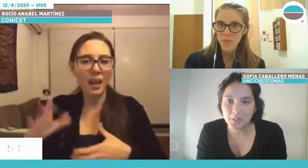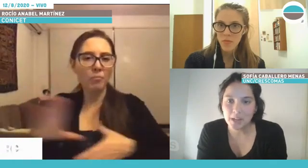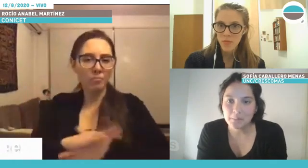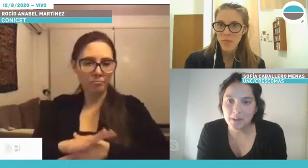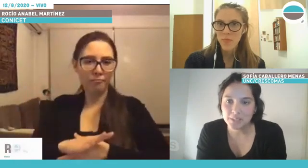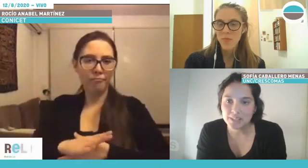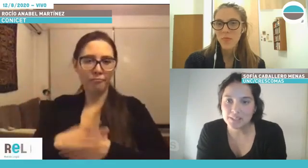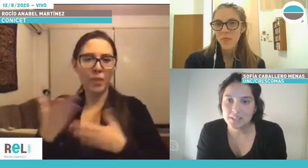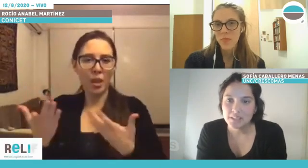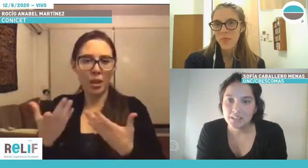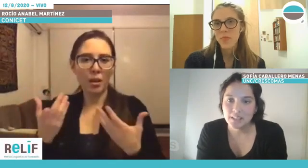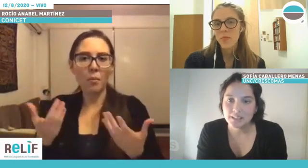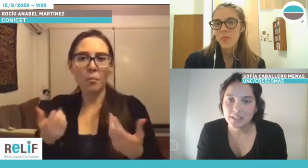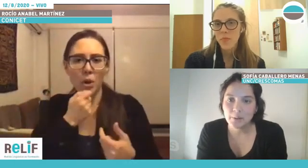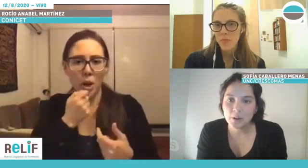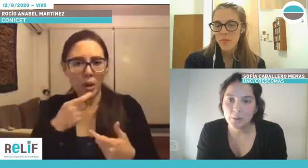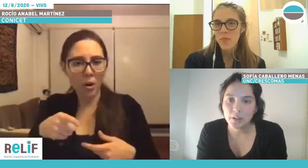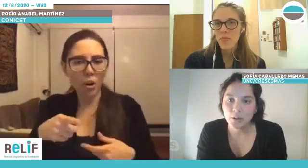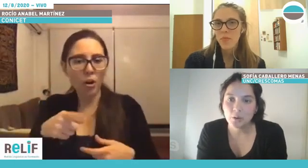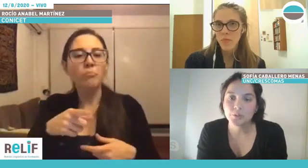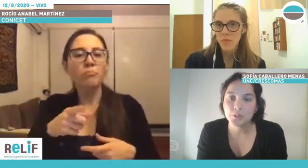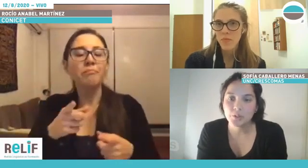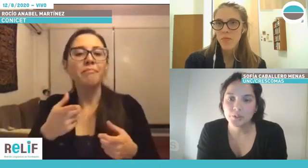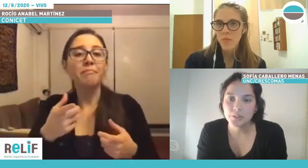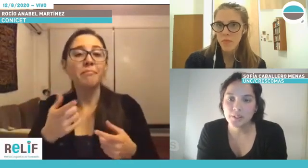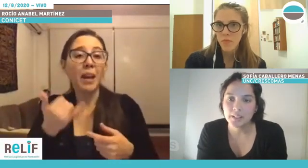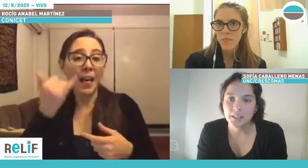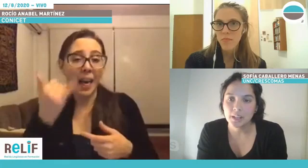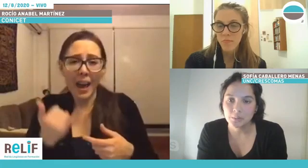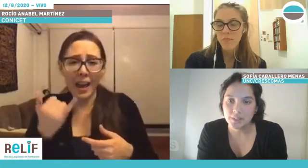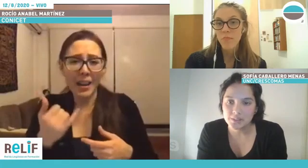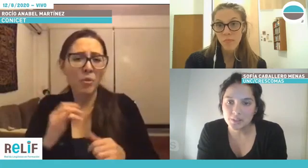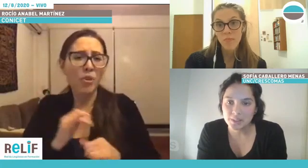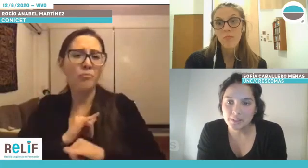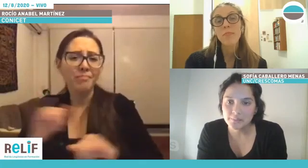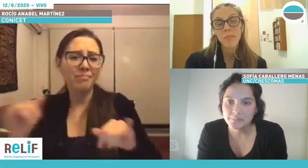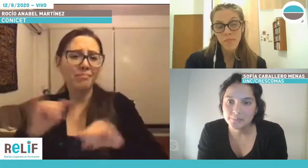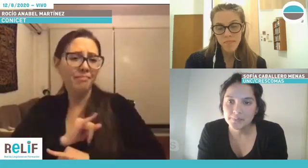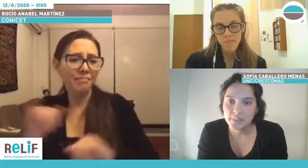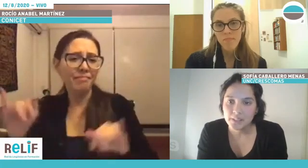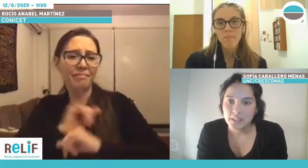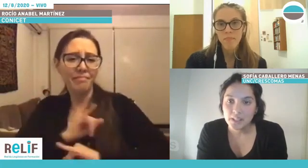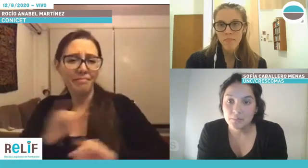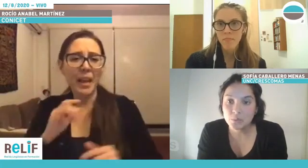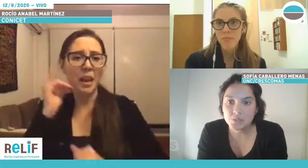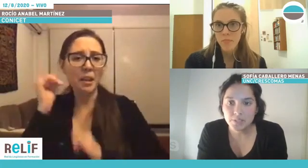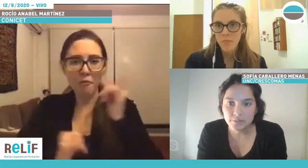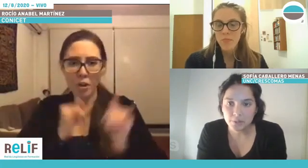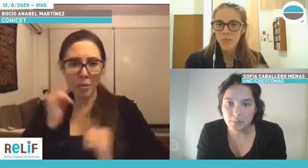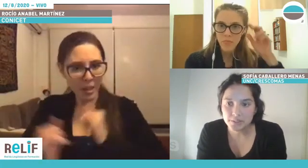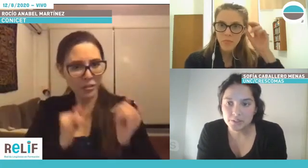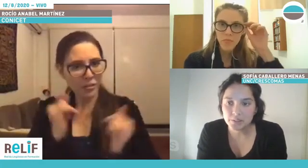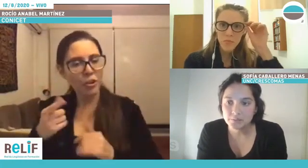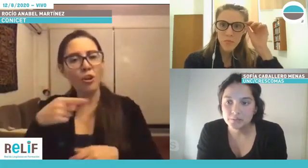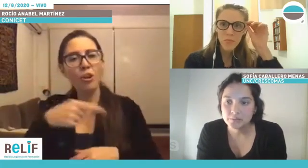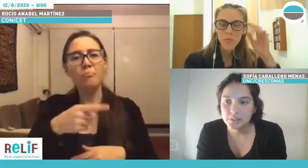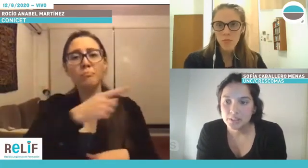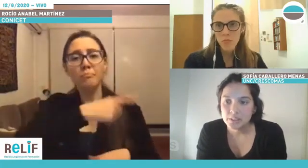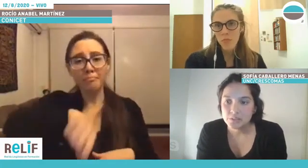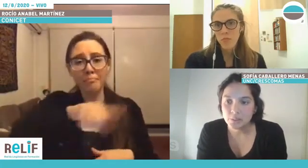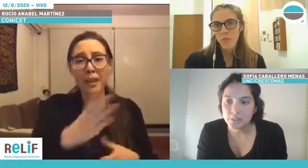con respecto a las pautas de trabajo en conjunto con la comunidad sorda, que hay mucha